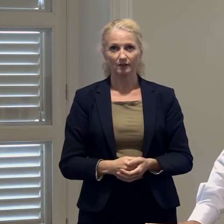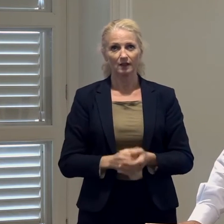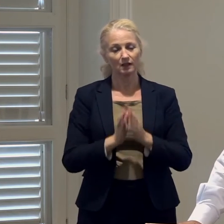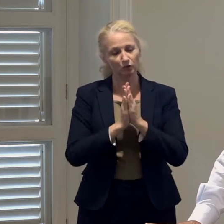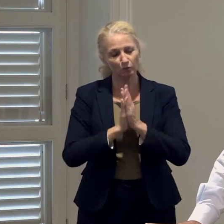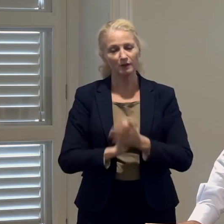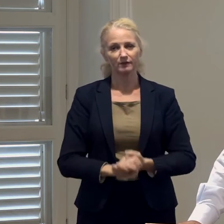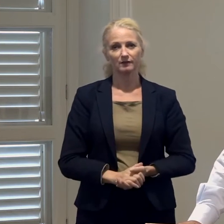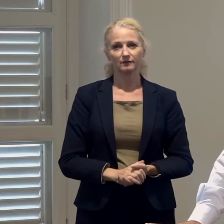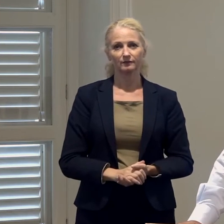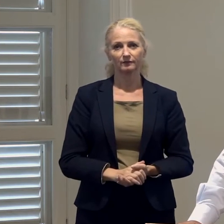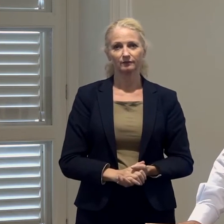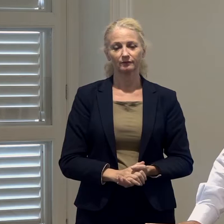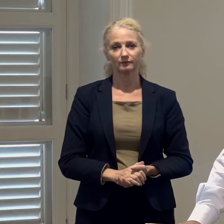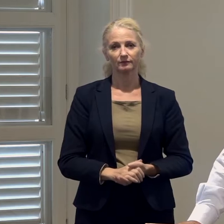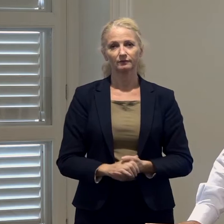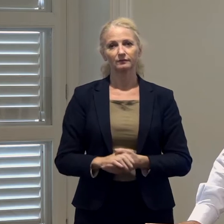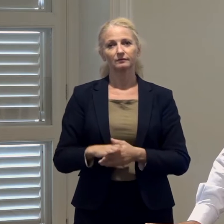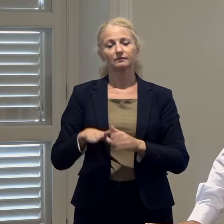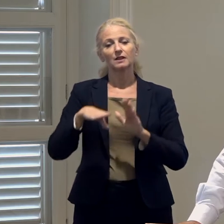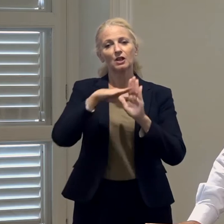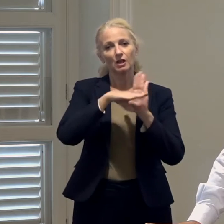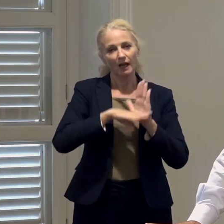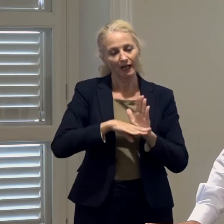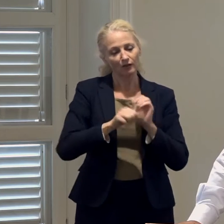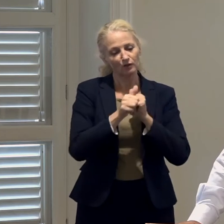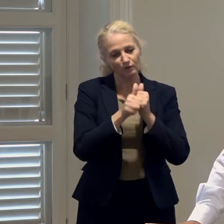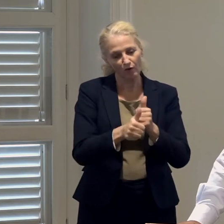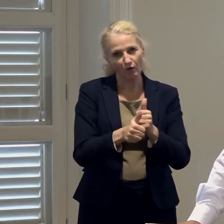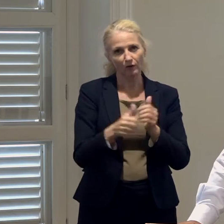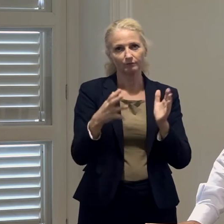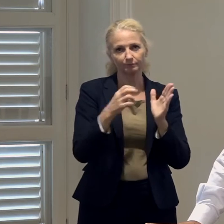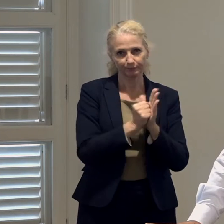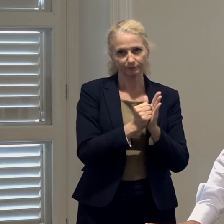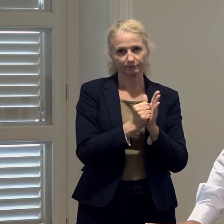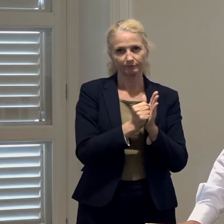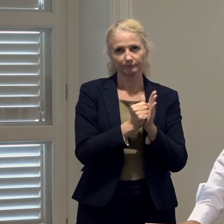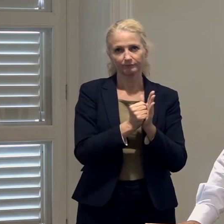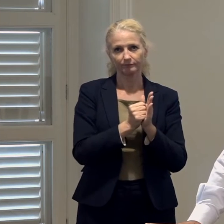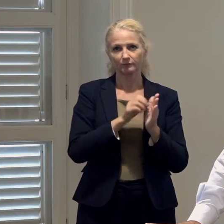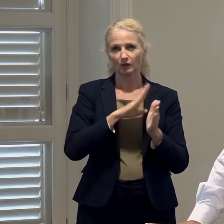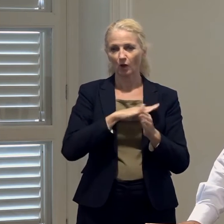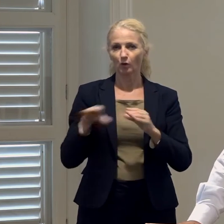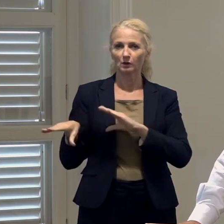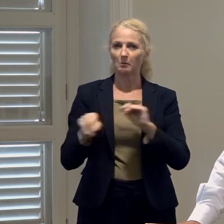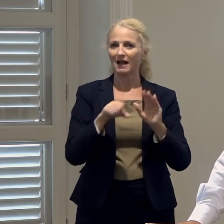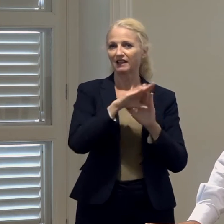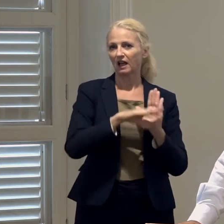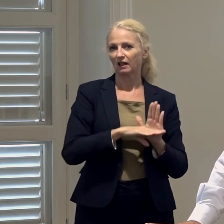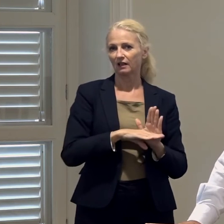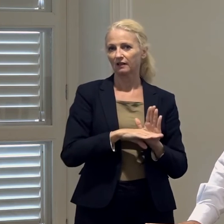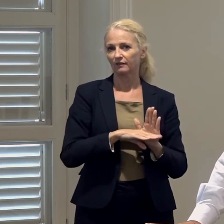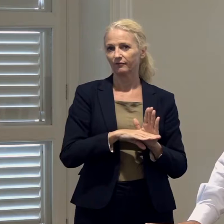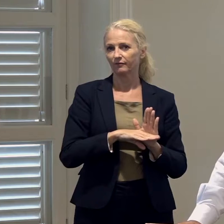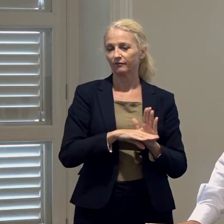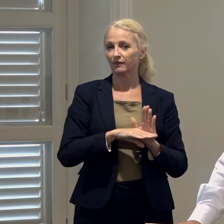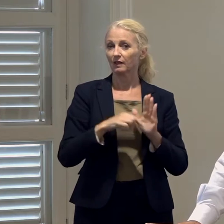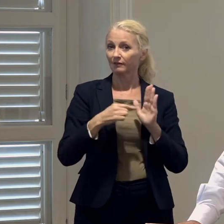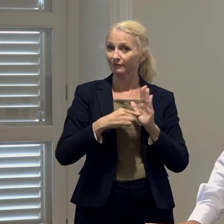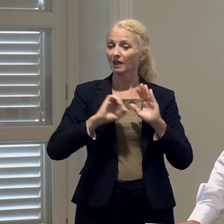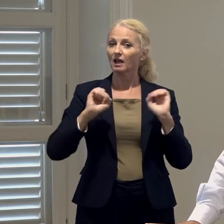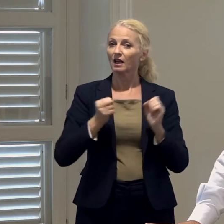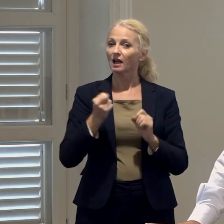Alsjeblieft, houdt u zich aan de regels en maatregelen hier op Bonaire. Een overzicht van al deze maatregelen